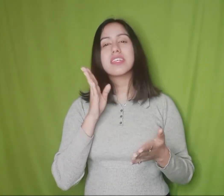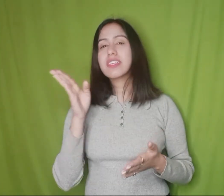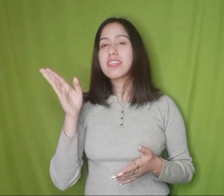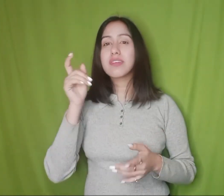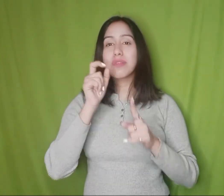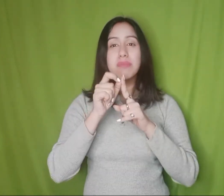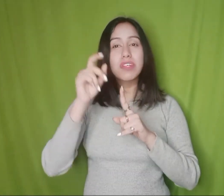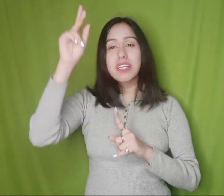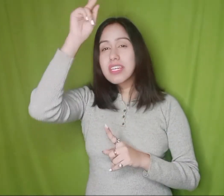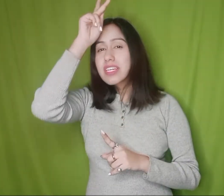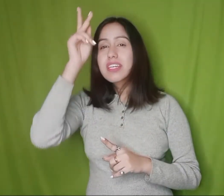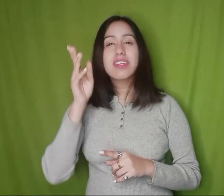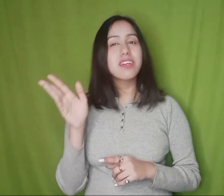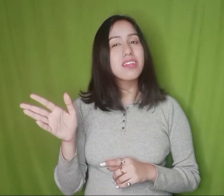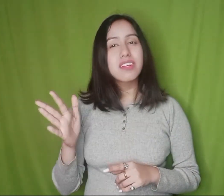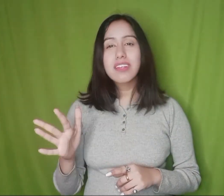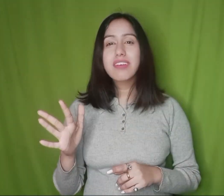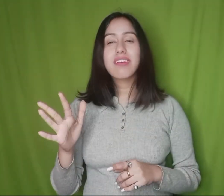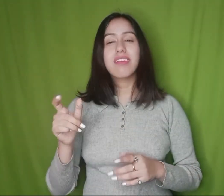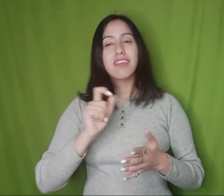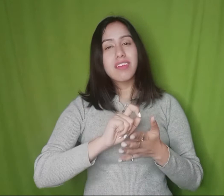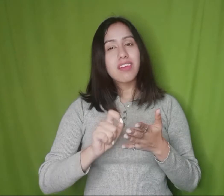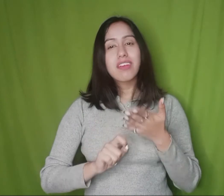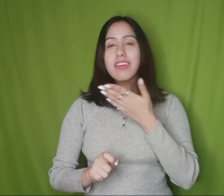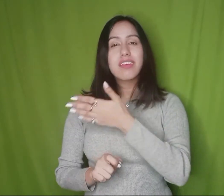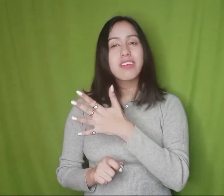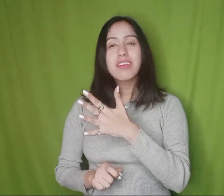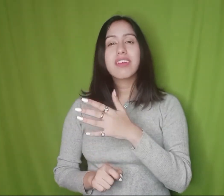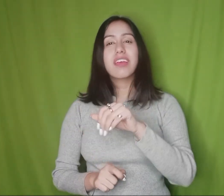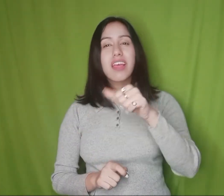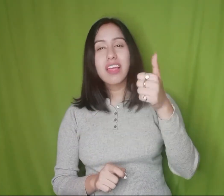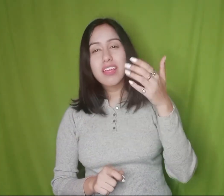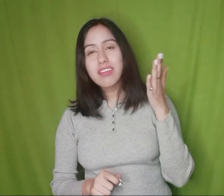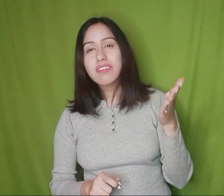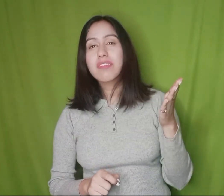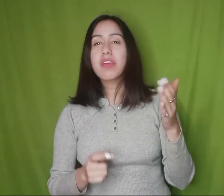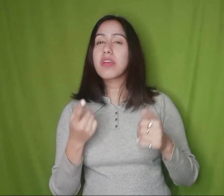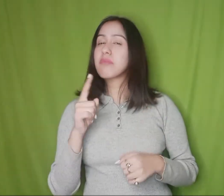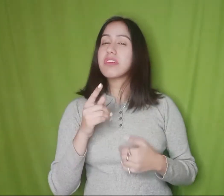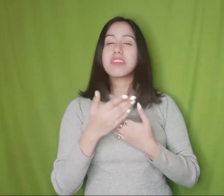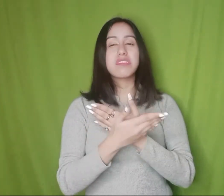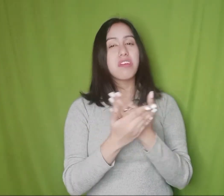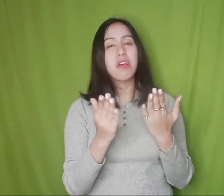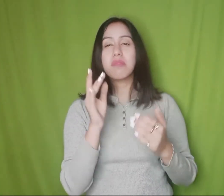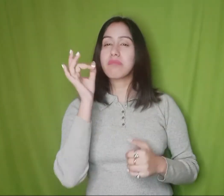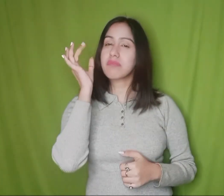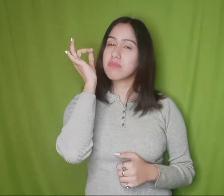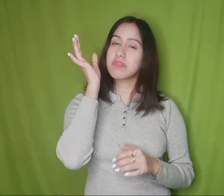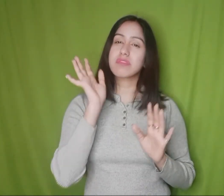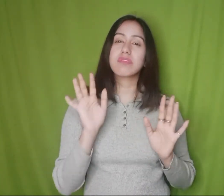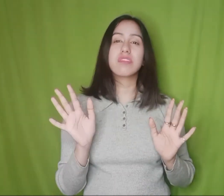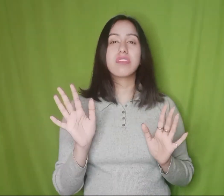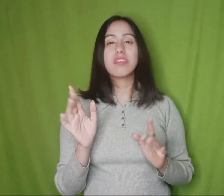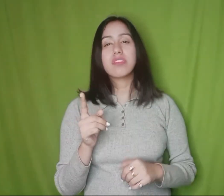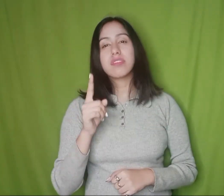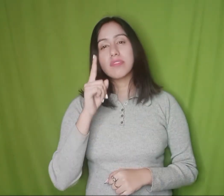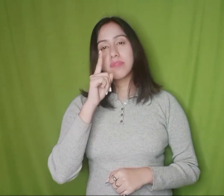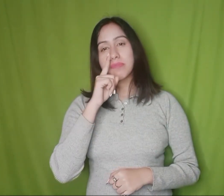जा गिरी। राणा जी, चिट्ठी तुलसीदास महाराज को लिखी गई थी। बाईसा ने कोई द्रोह नहीं किया, पर अब कोई दलील